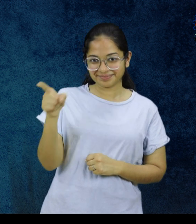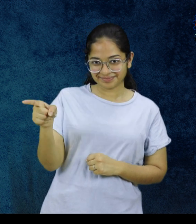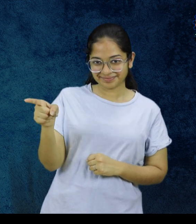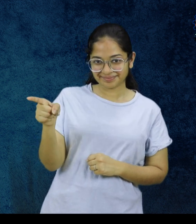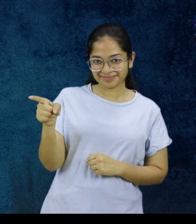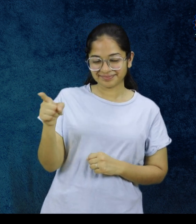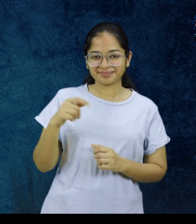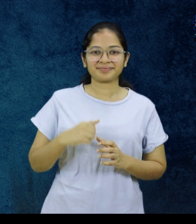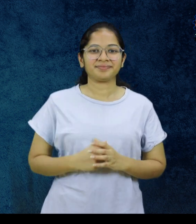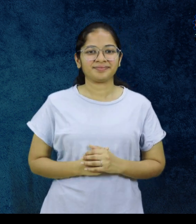वह लड़की